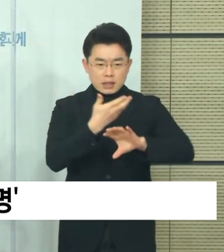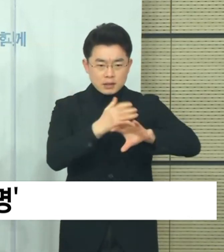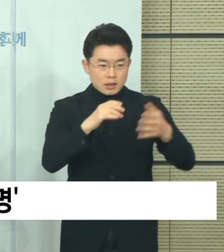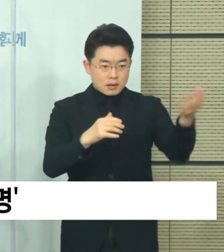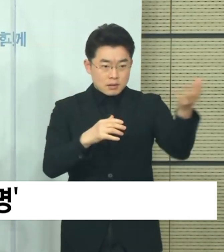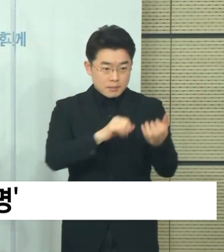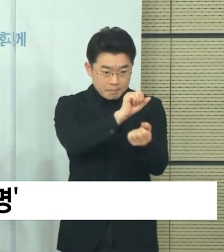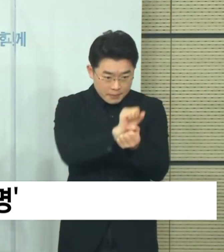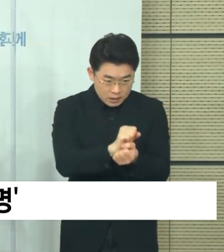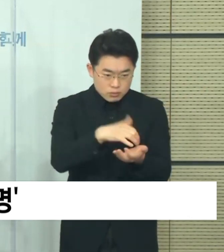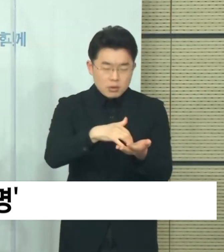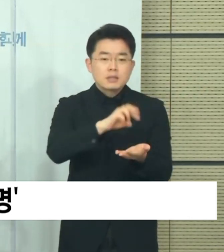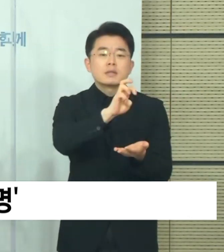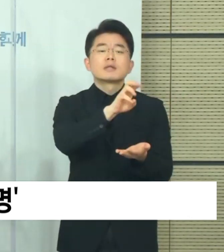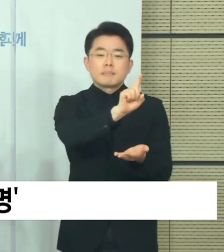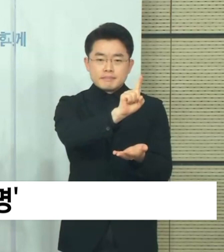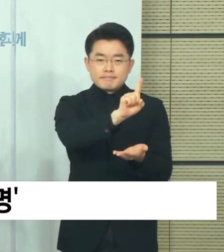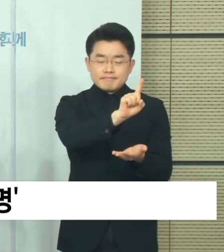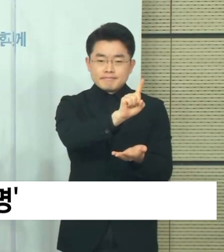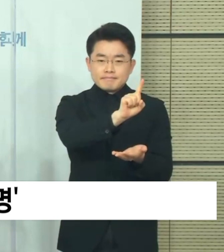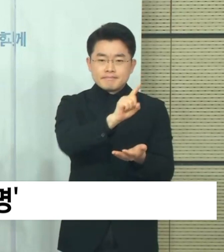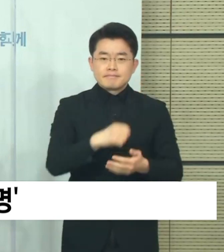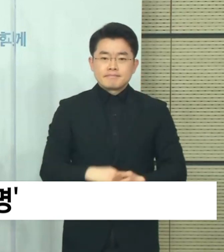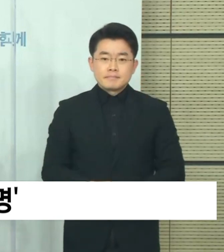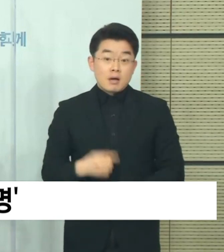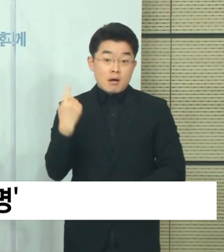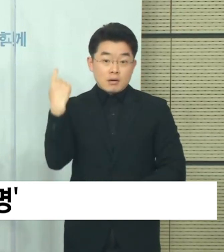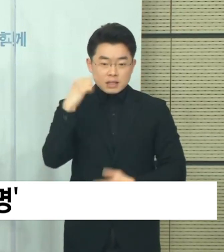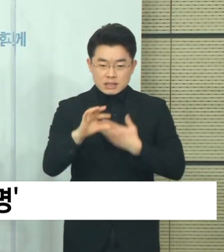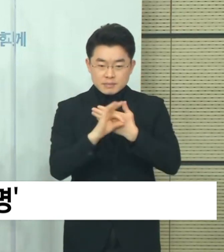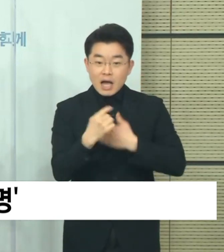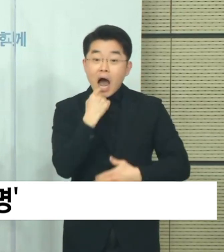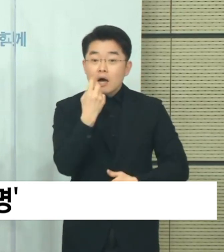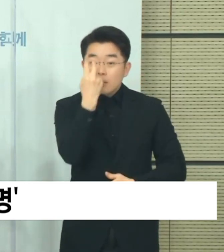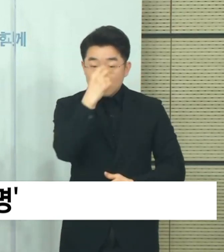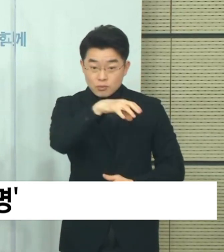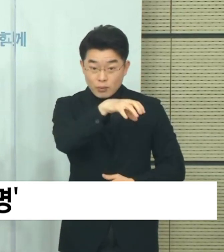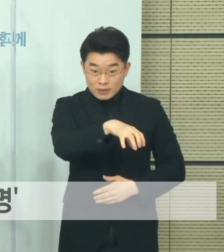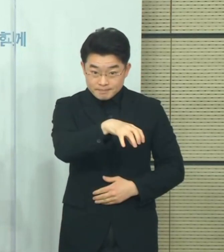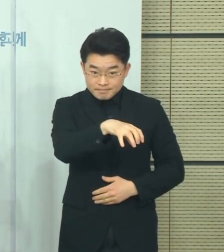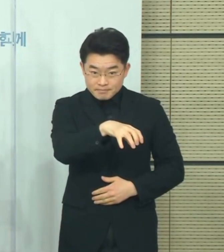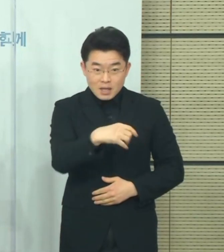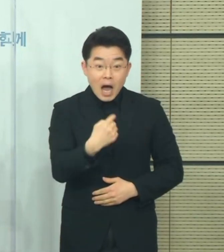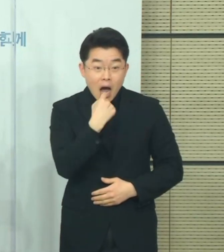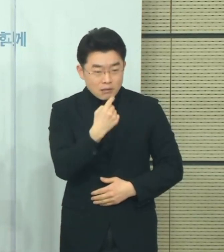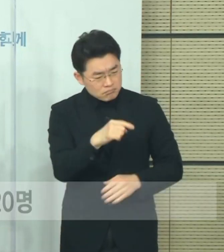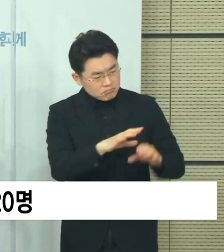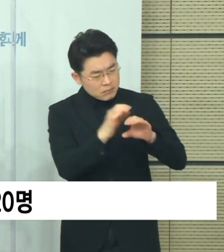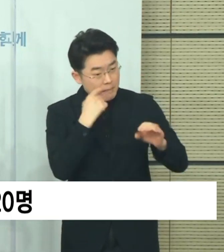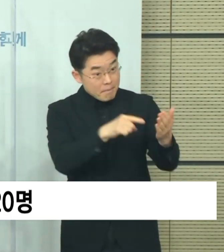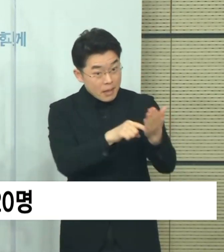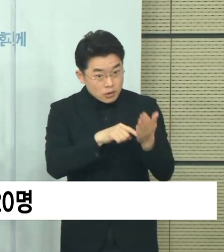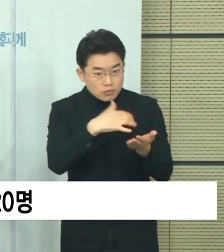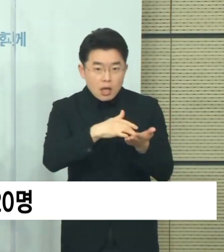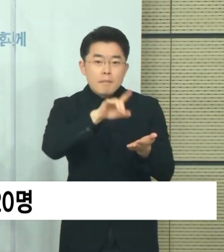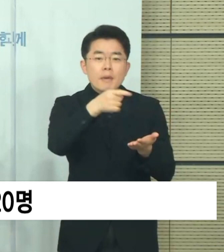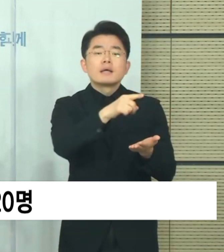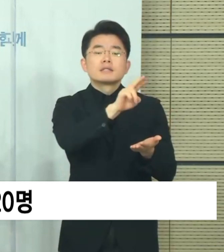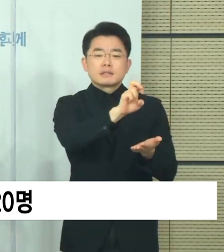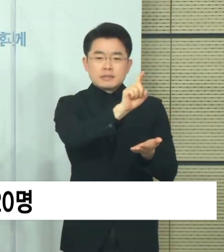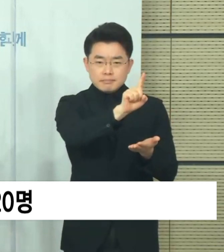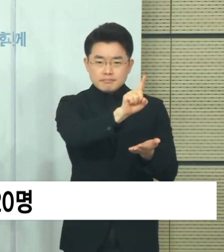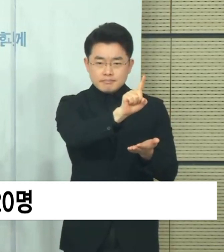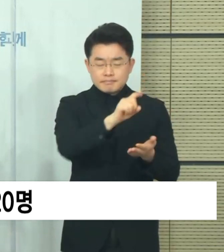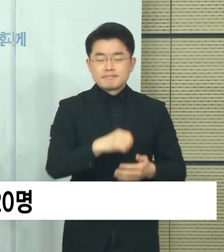유입은 31명 입니다 어제 임시 선불금 사설을 통해 확인된 환자는 총 121명